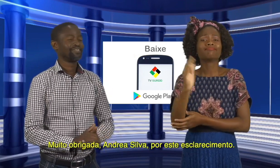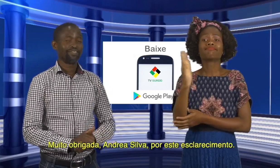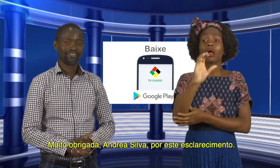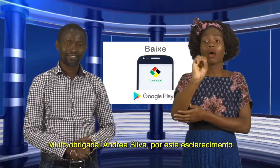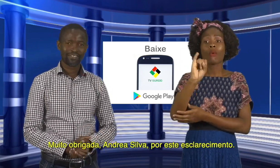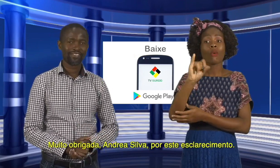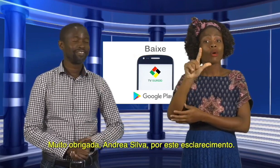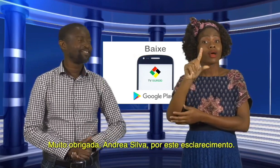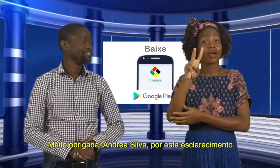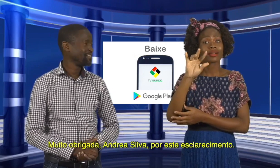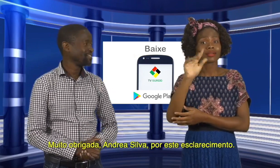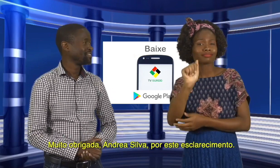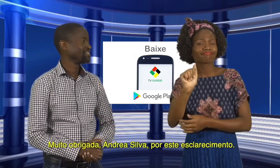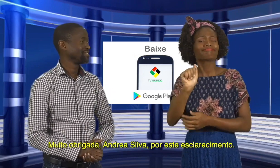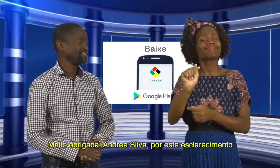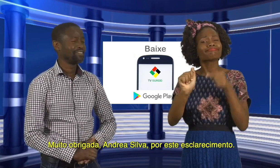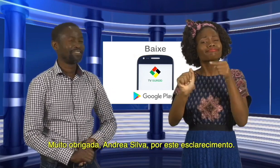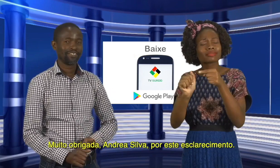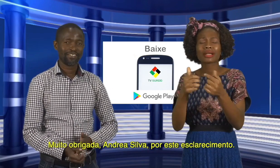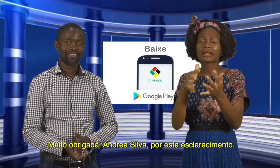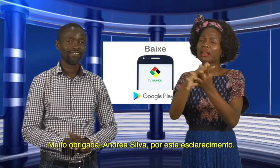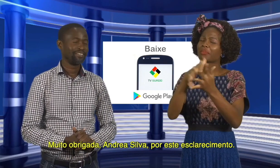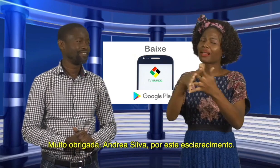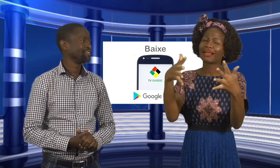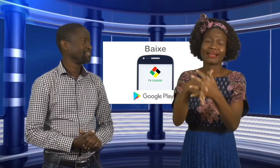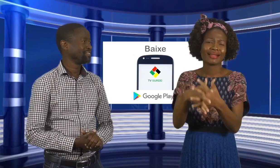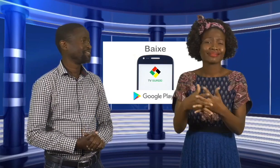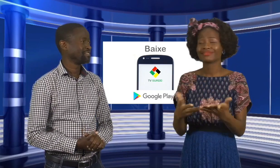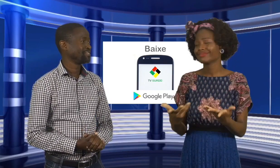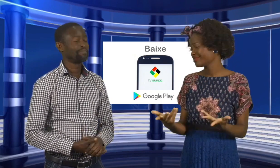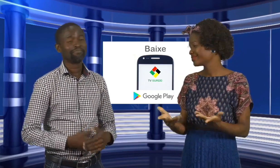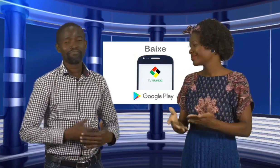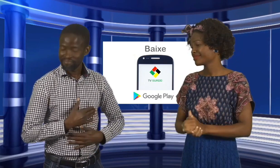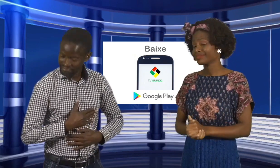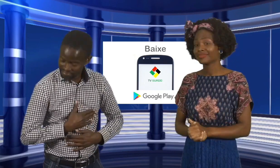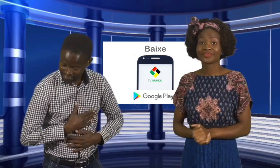Muito obrigada Andréa Silva por este esclarecimento